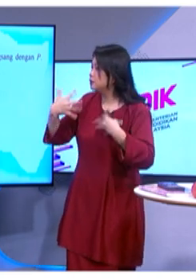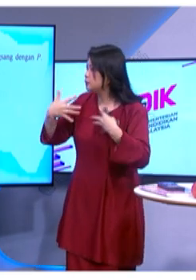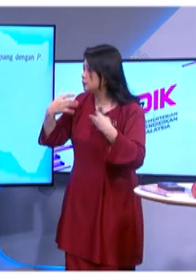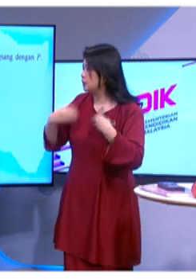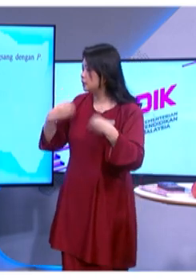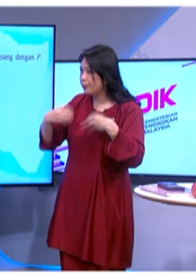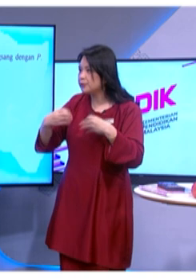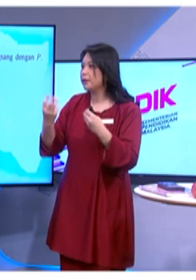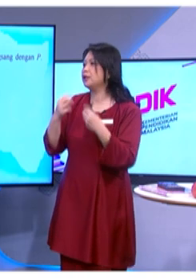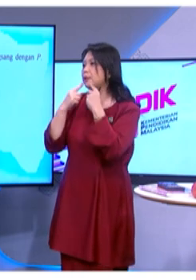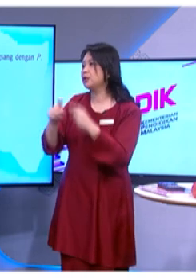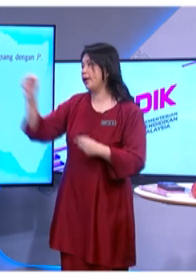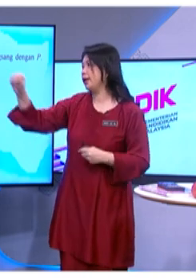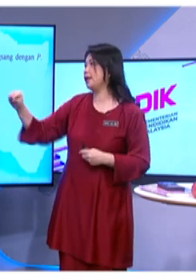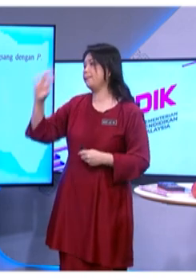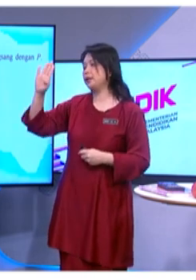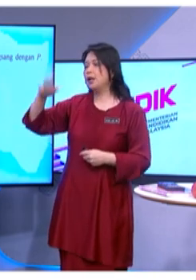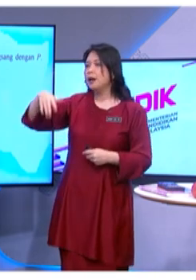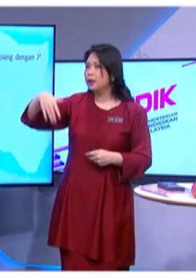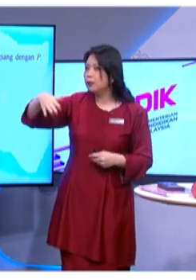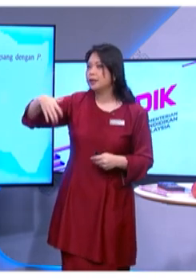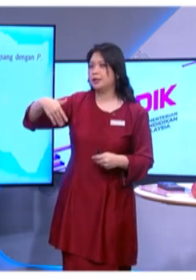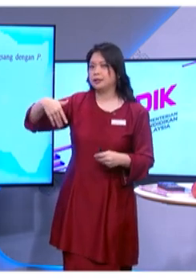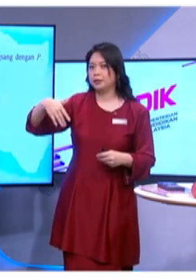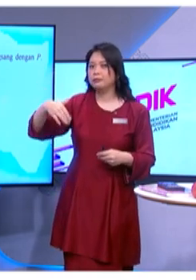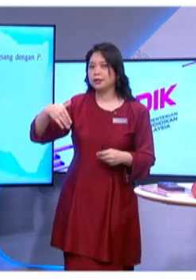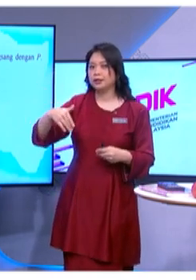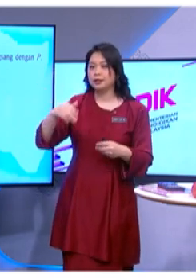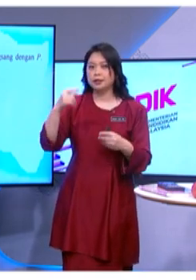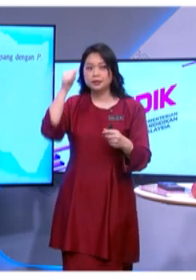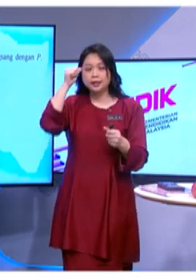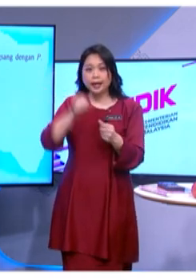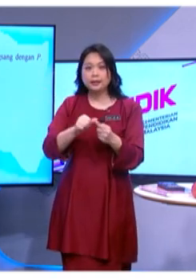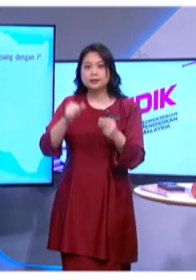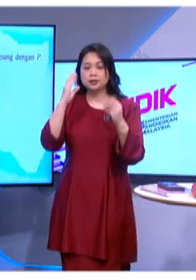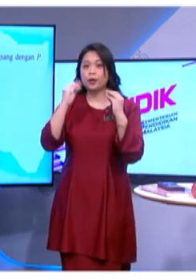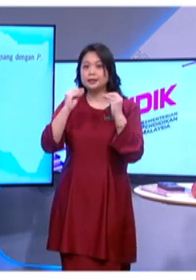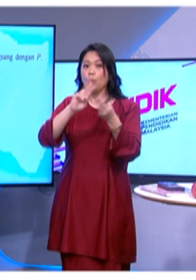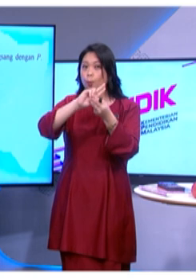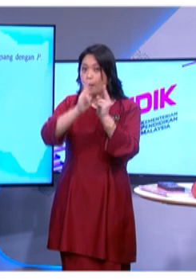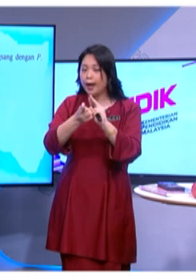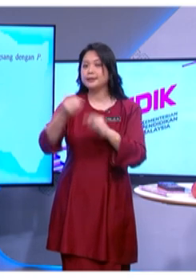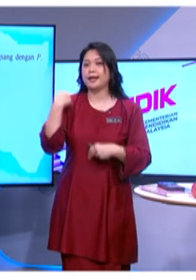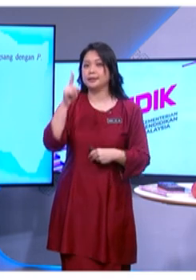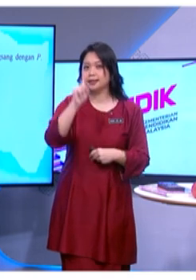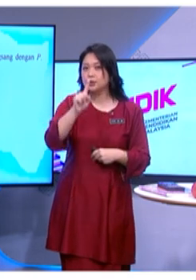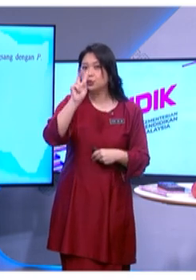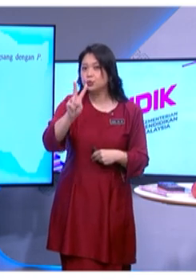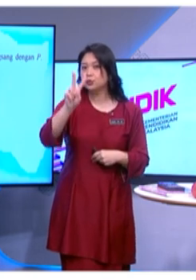tetap cepat-cepat kita mau Jawa edabi betul belum lagi belum lagi kita ingat situ aja Oh Andi ada